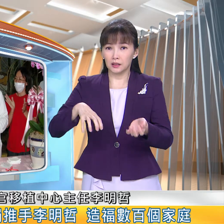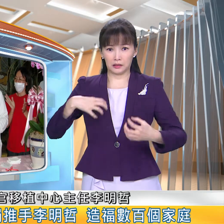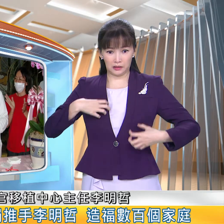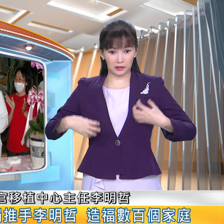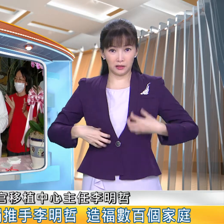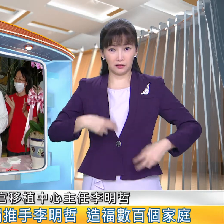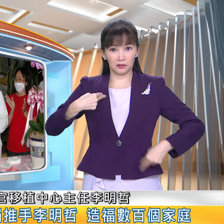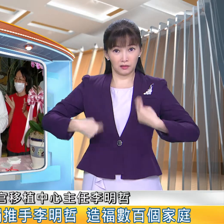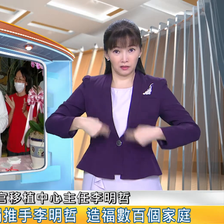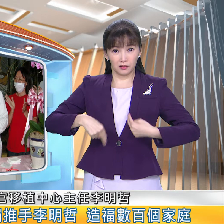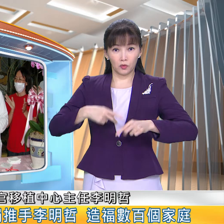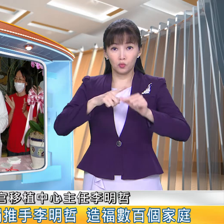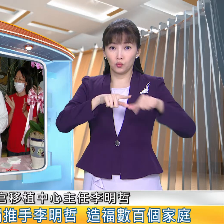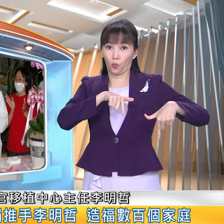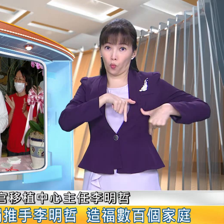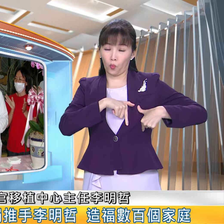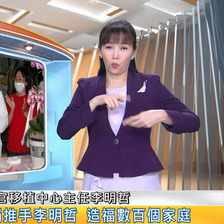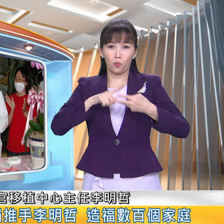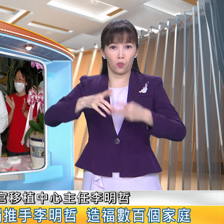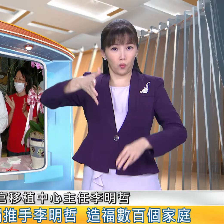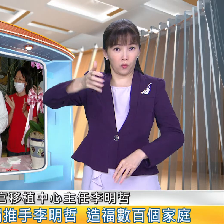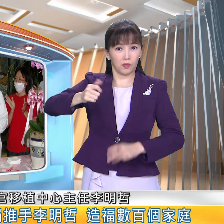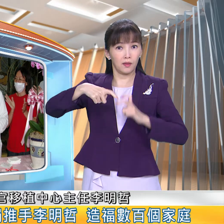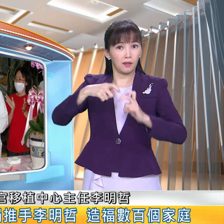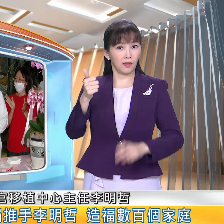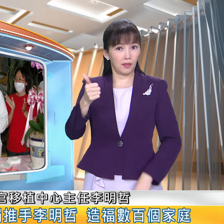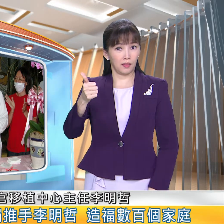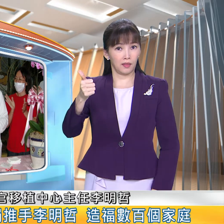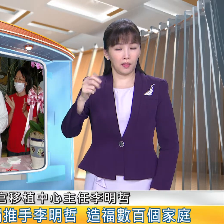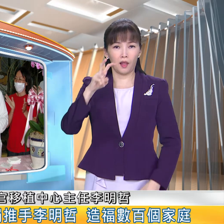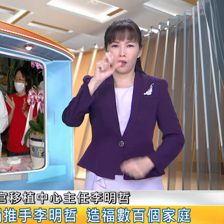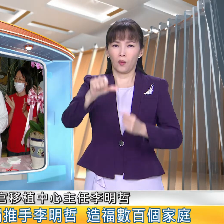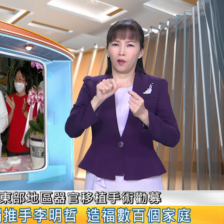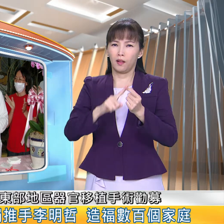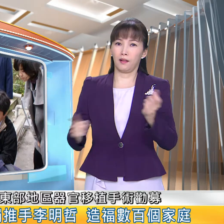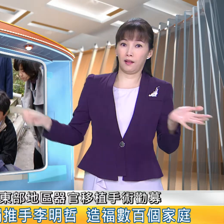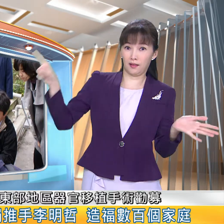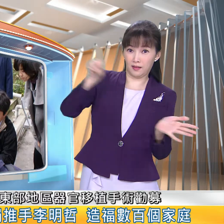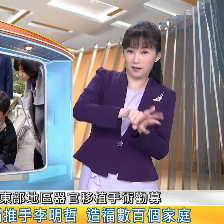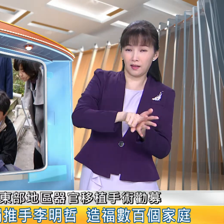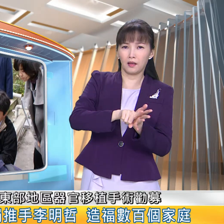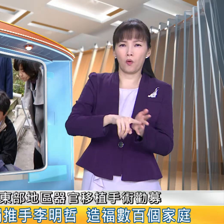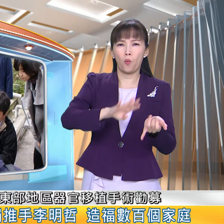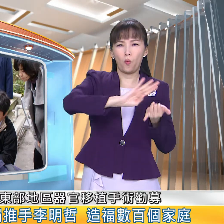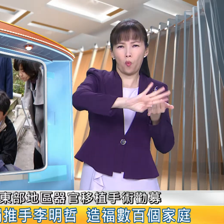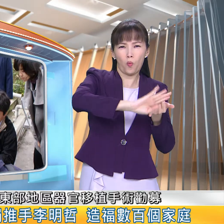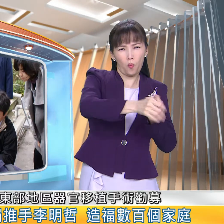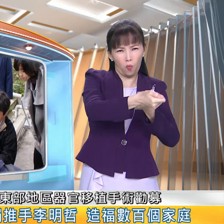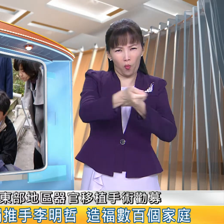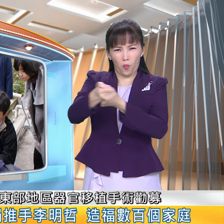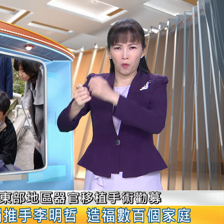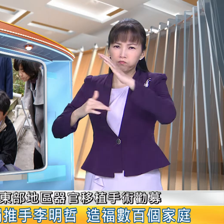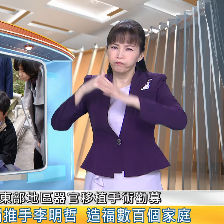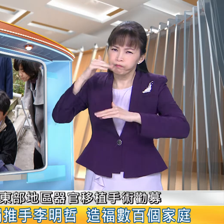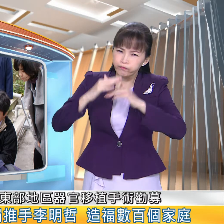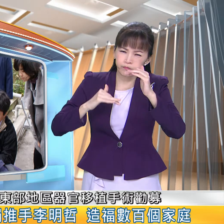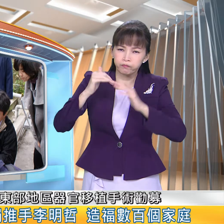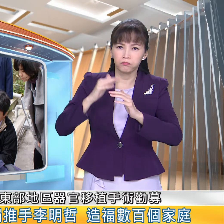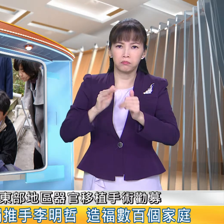院器官移植中心主任李明哲，25年来投入东部地区器官